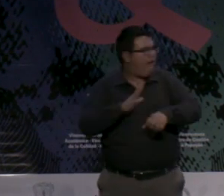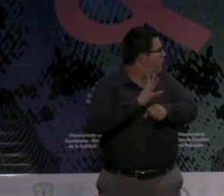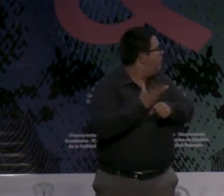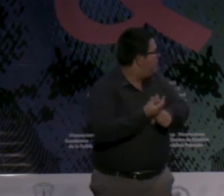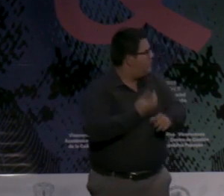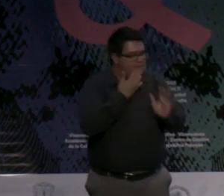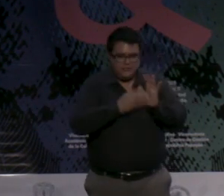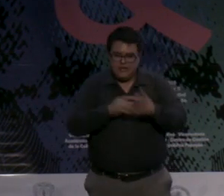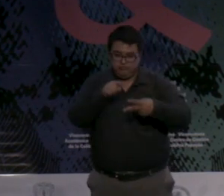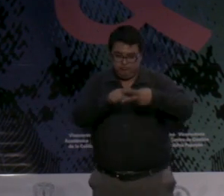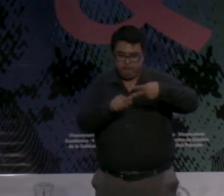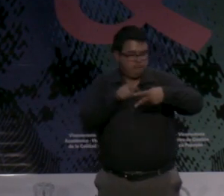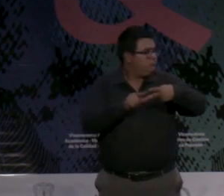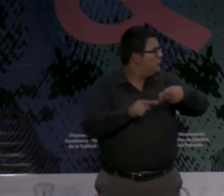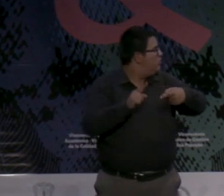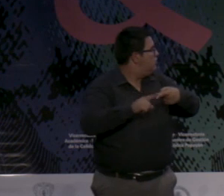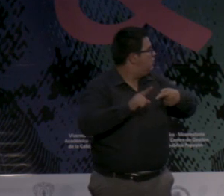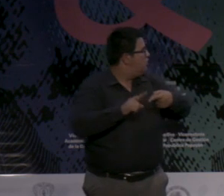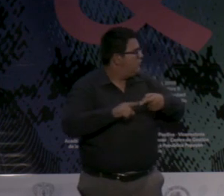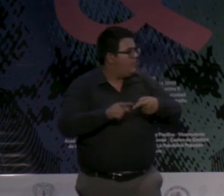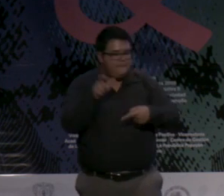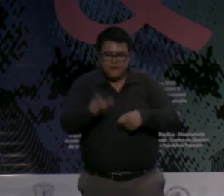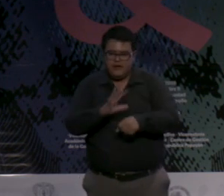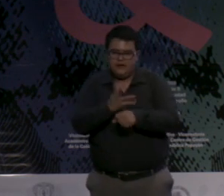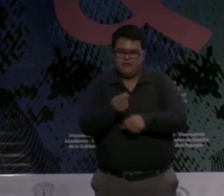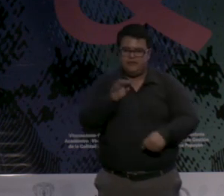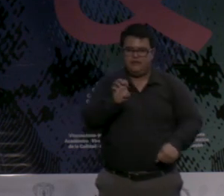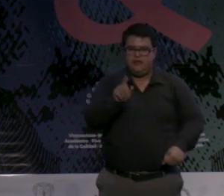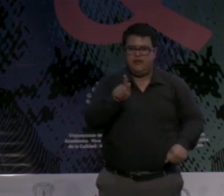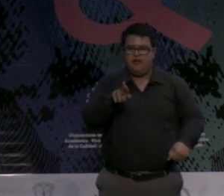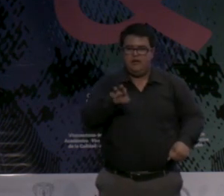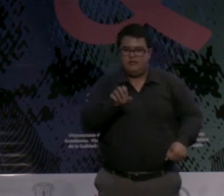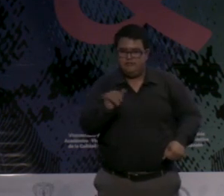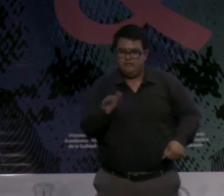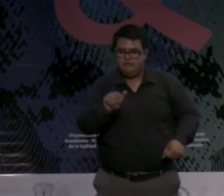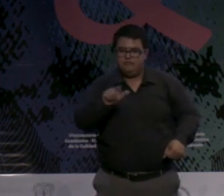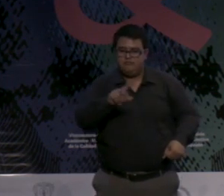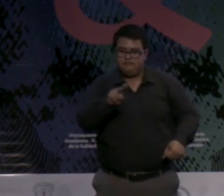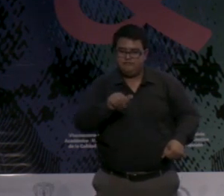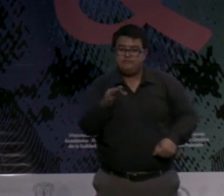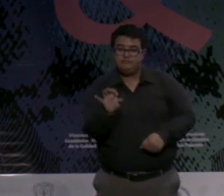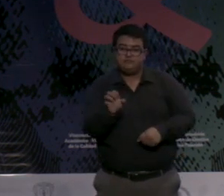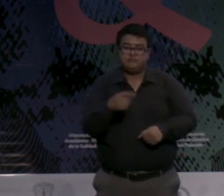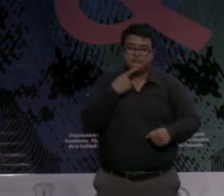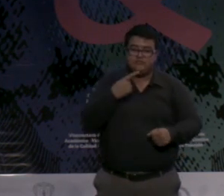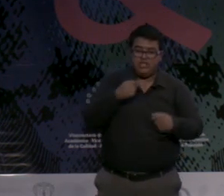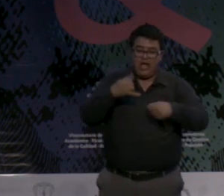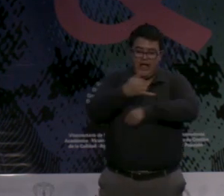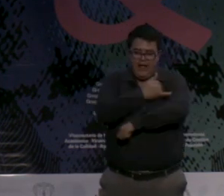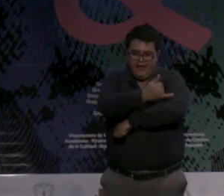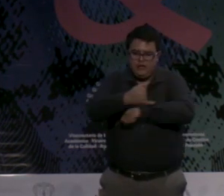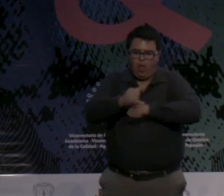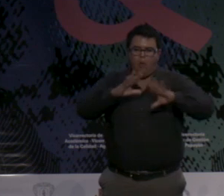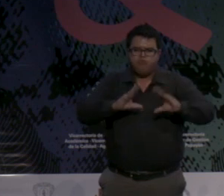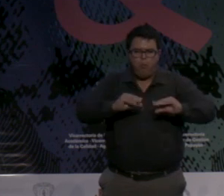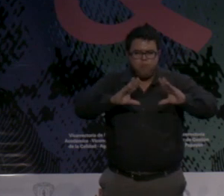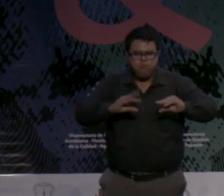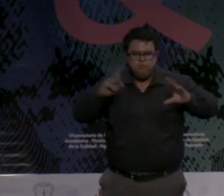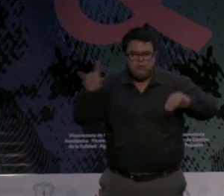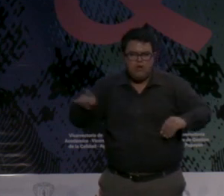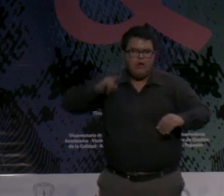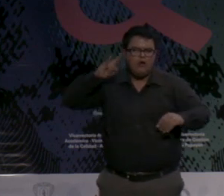pues necesita ser interpretado en una clave que no sea necesariamente la eficiencia económica o la eficiencia de la política de los servicios.